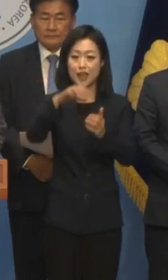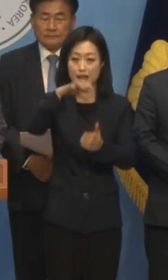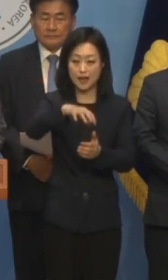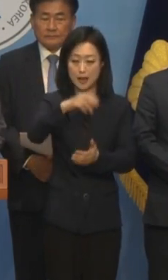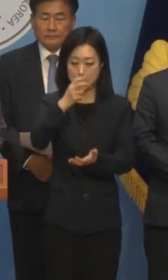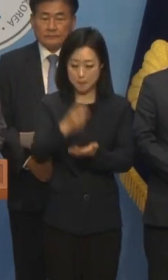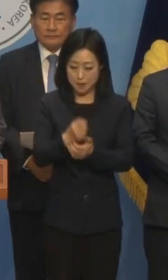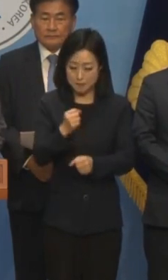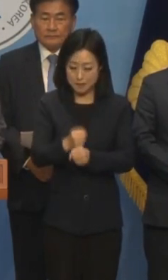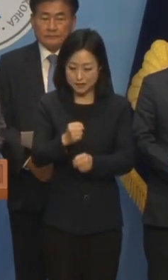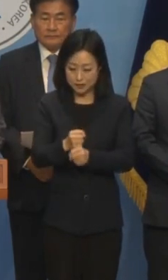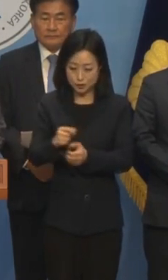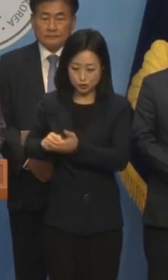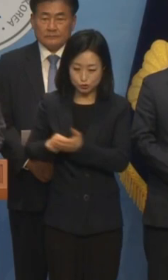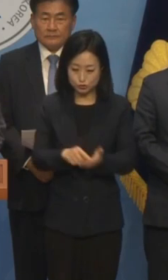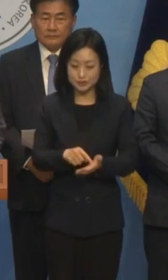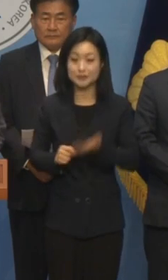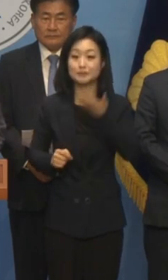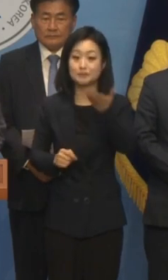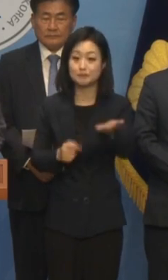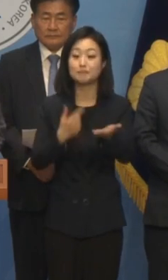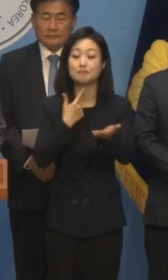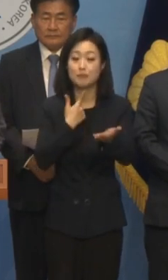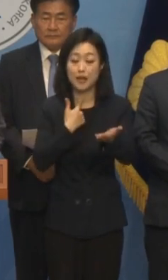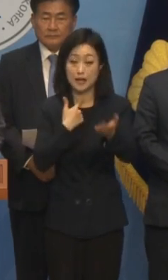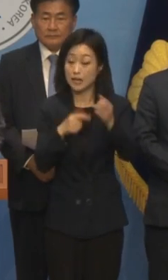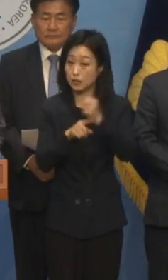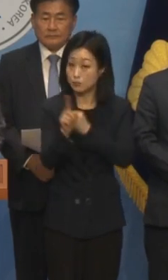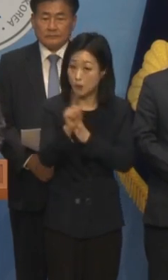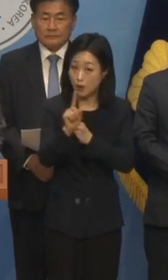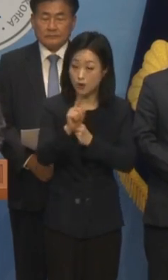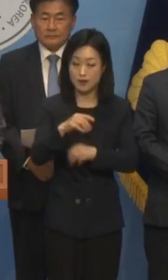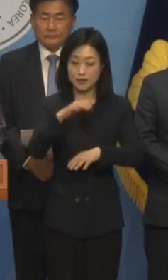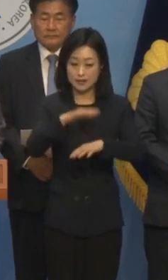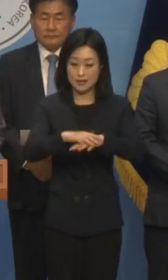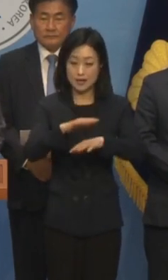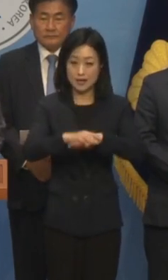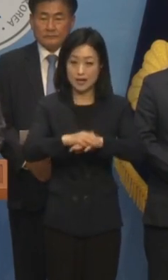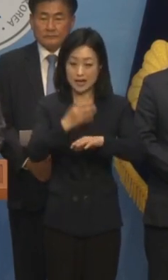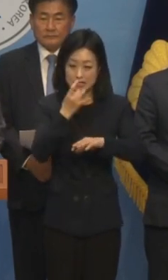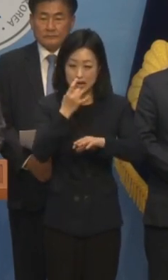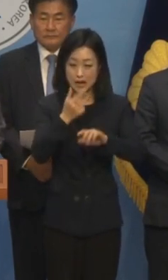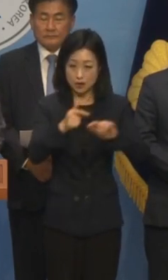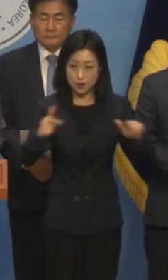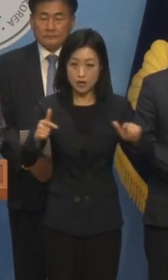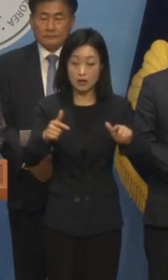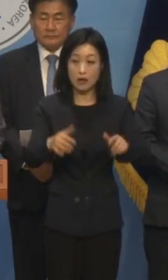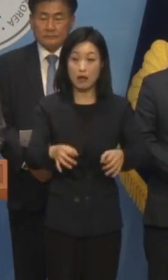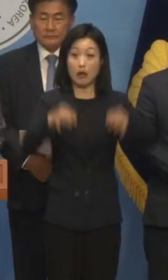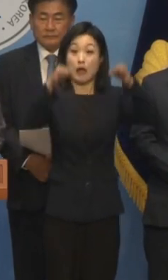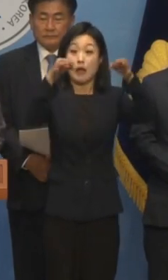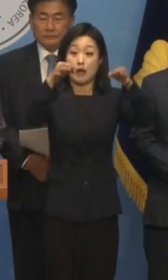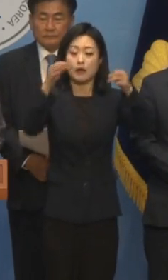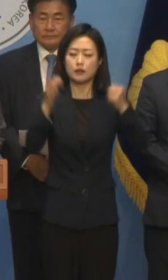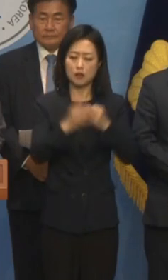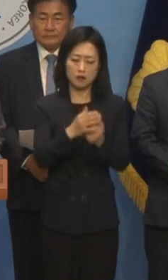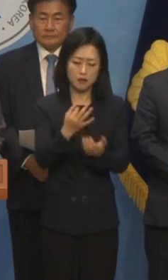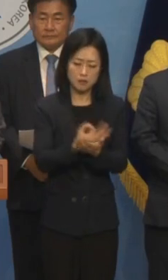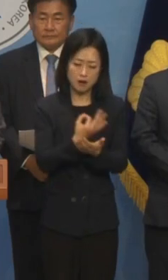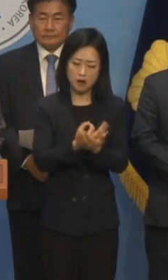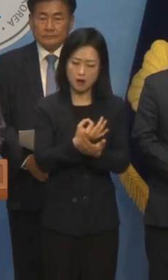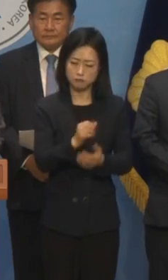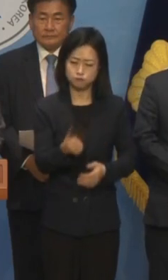과제로 추진해 왔습니다. 그 이유는 농산물 가격 변동성이 너무 커서 농가 경영을 위협할